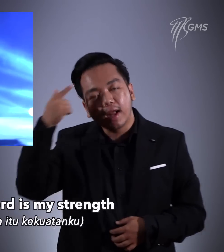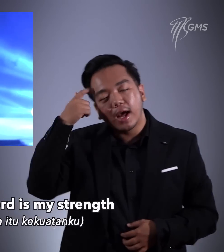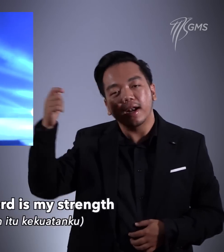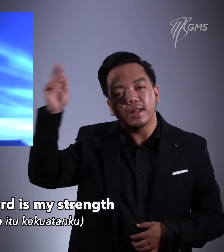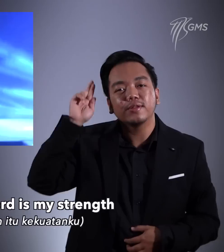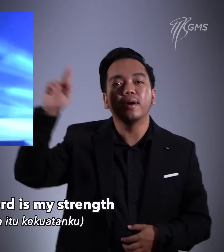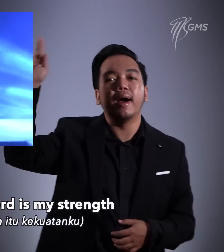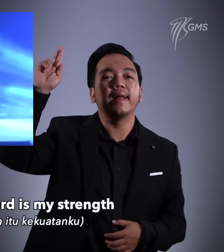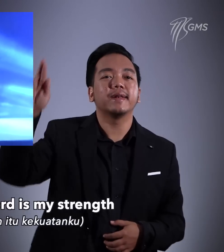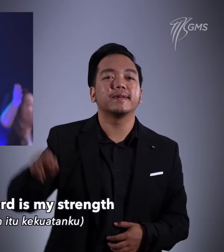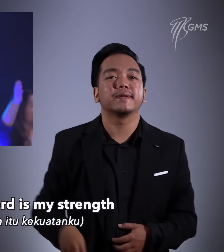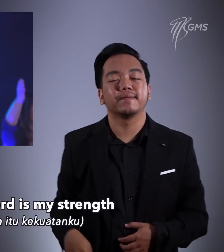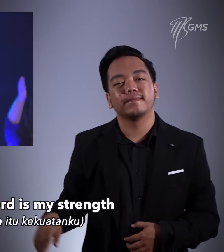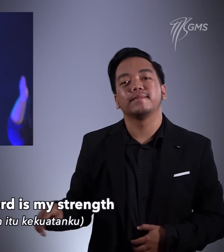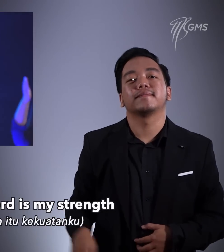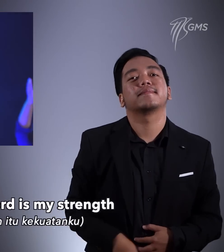strength. Because the